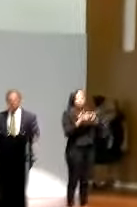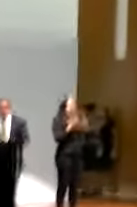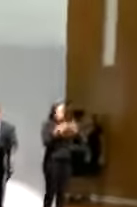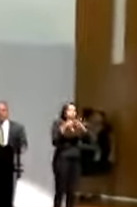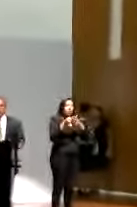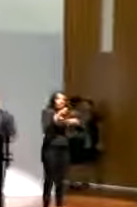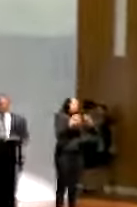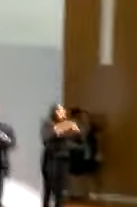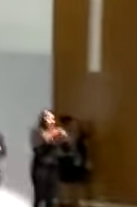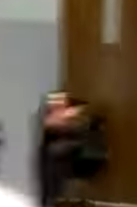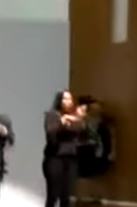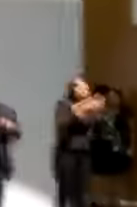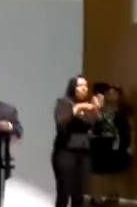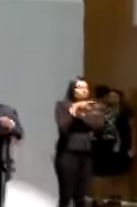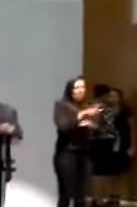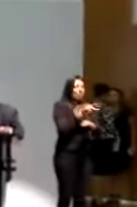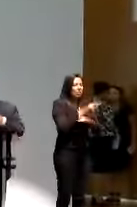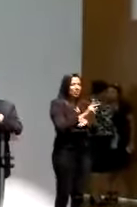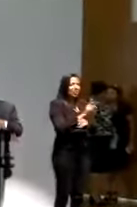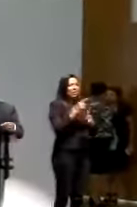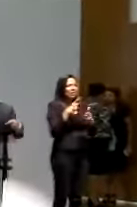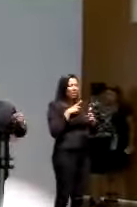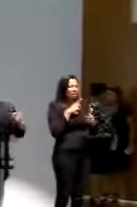de estabilização.